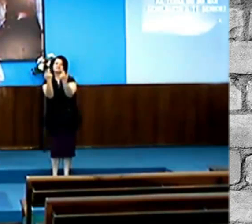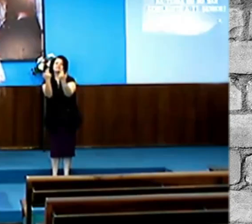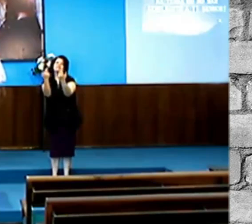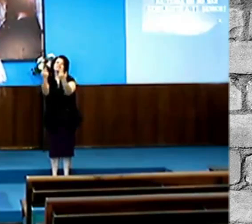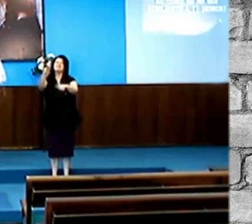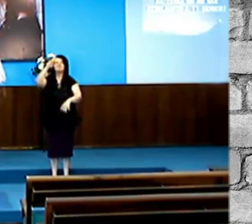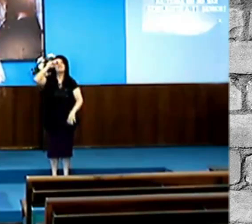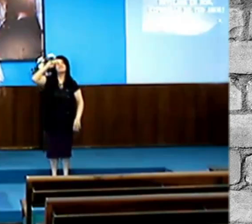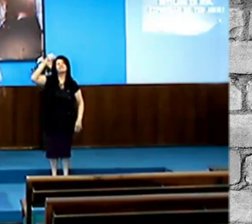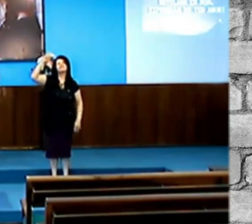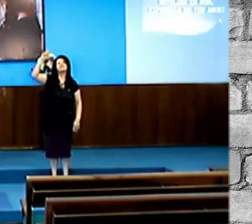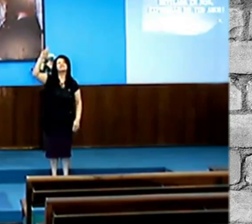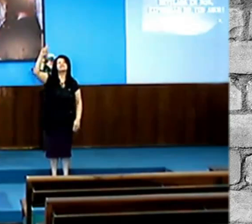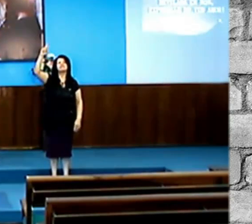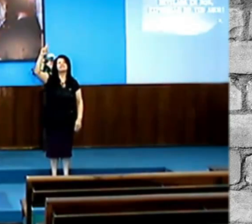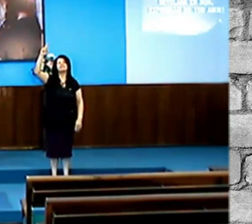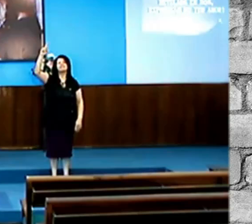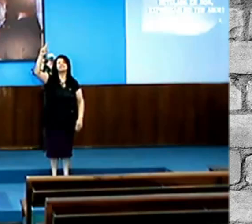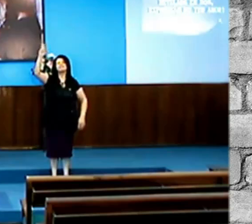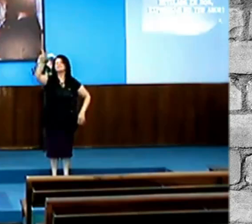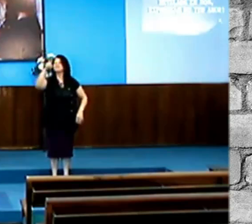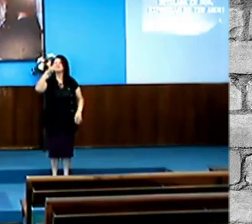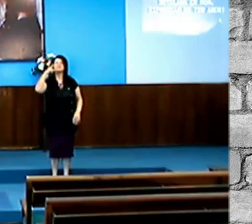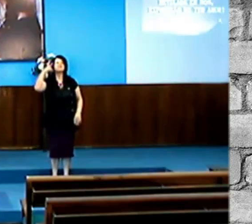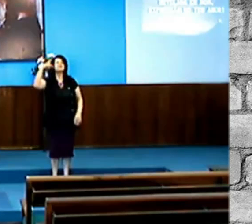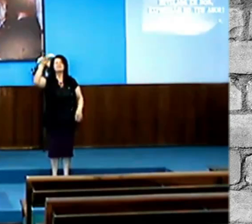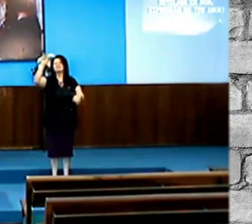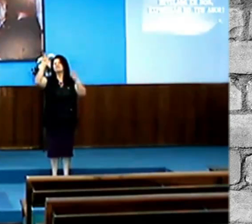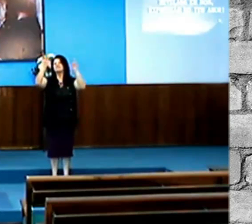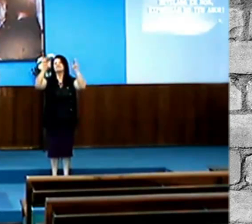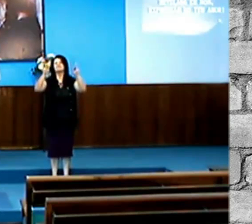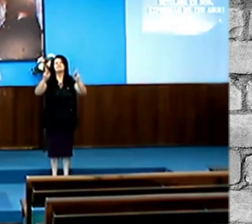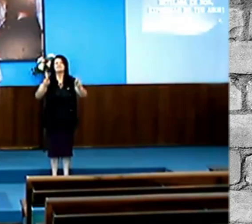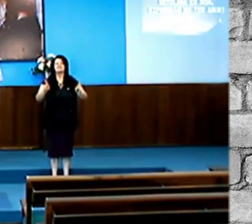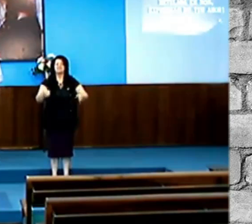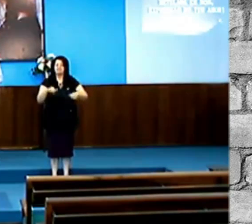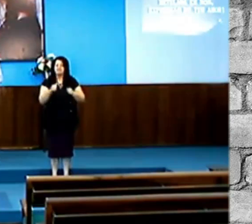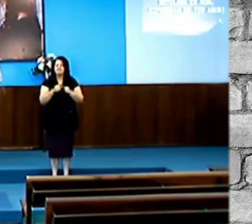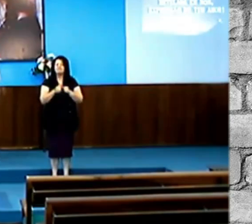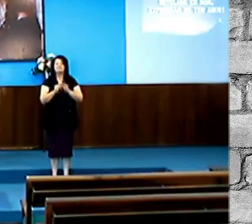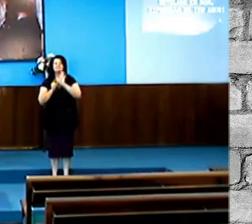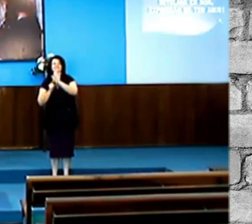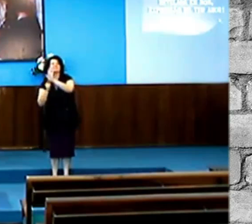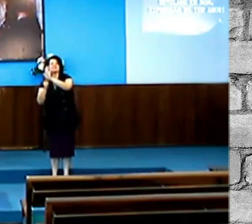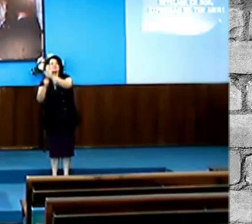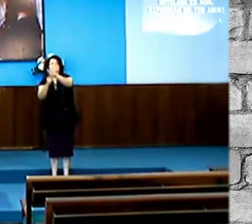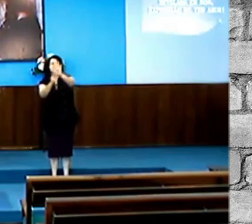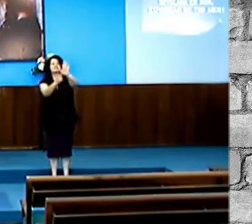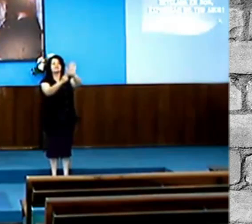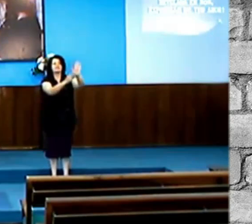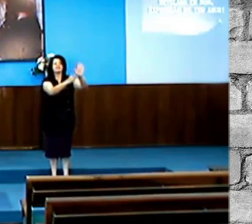ti, Senhor. Tua imagem está revelada em